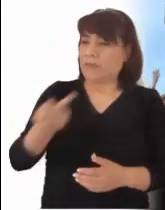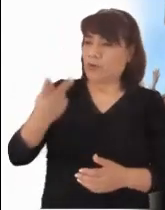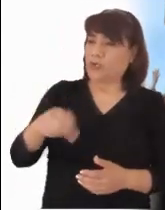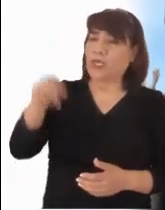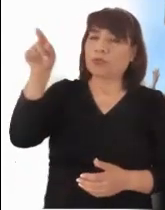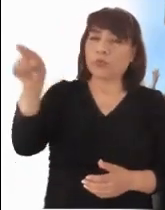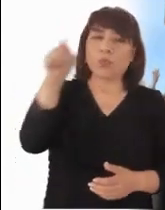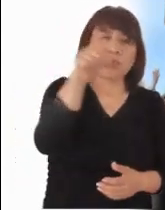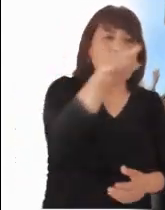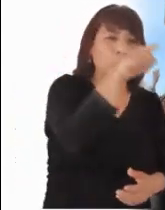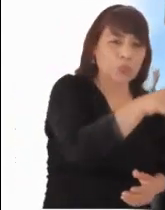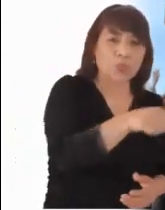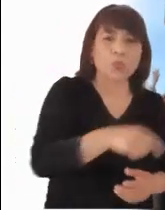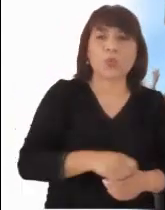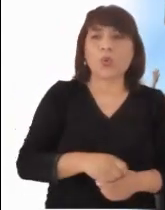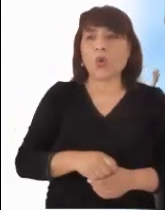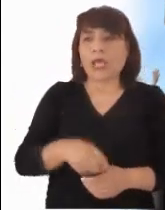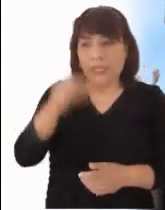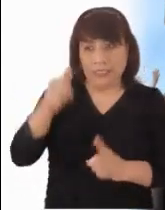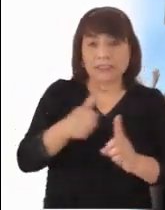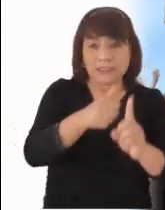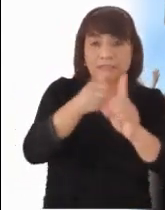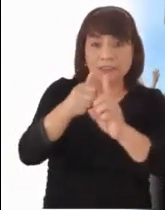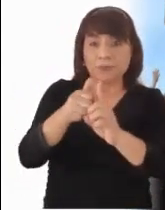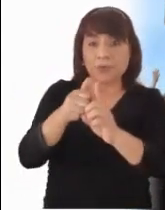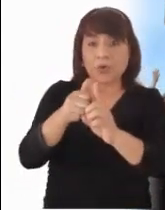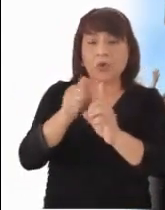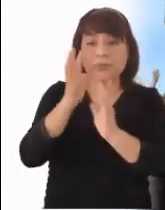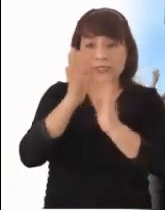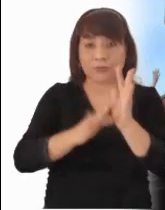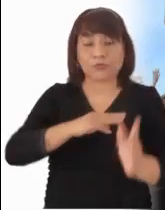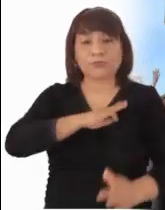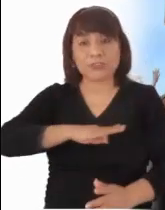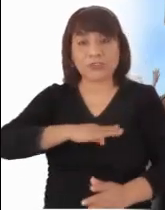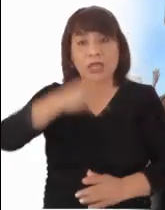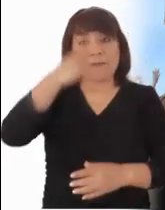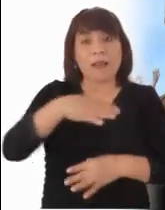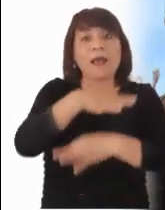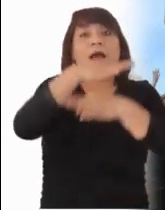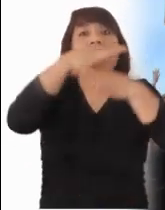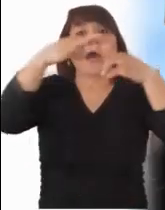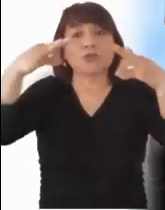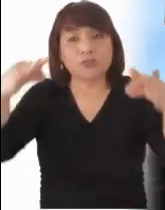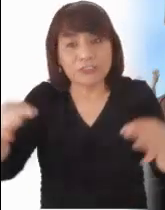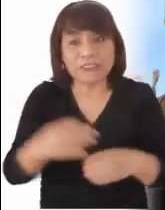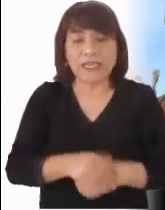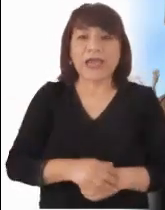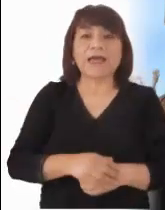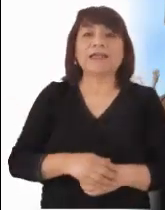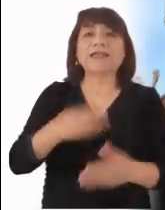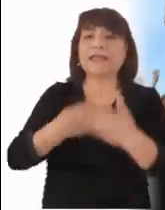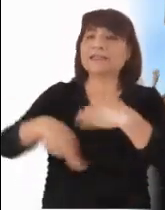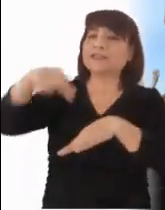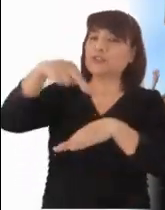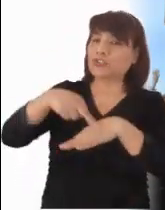Tú has sido constituido discípulo o misionero para anunciar y proclamar